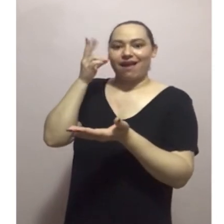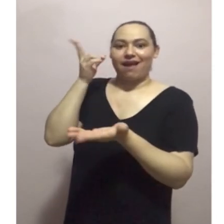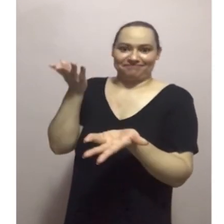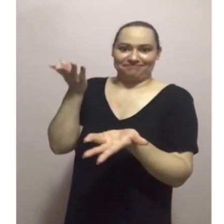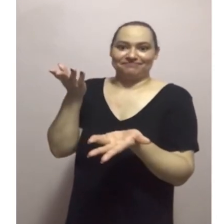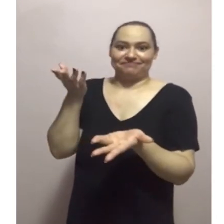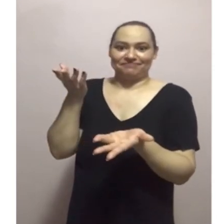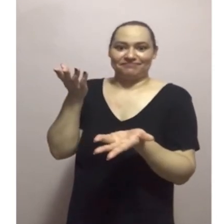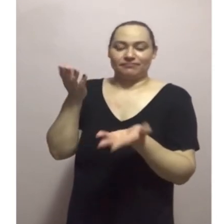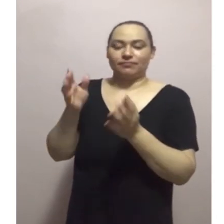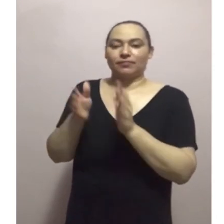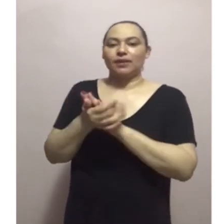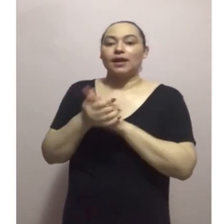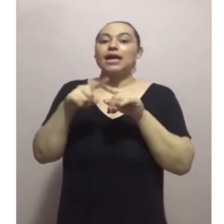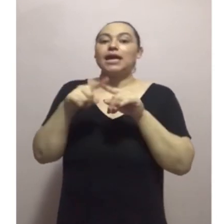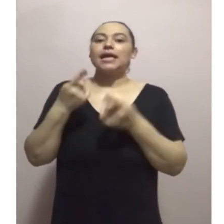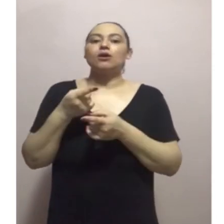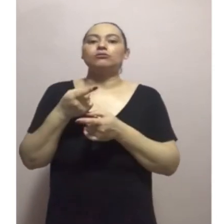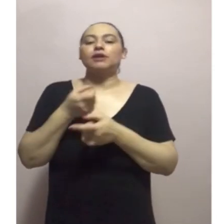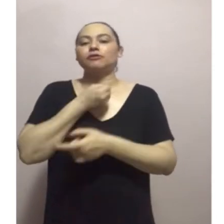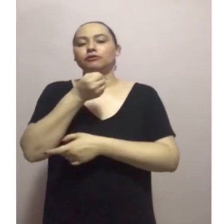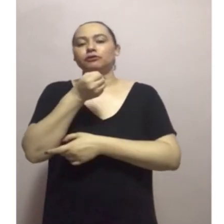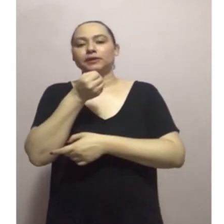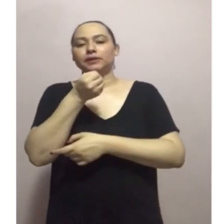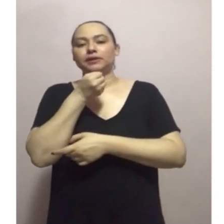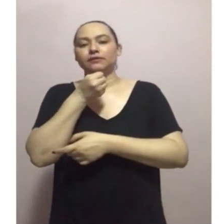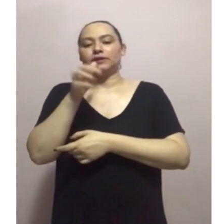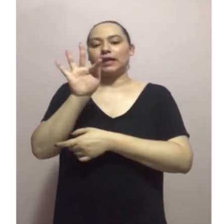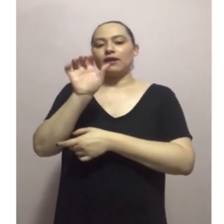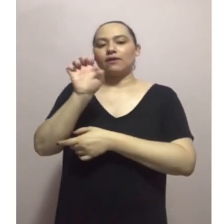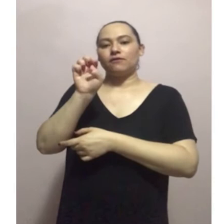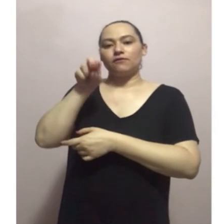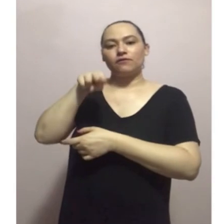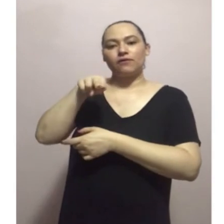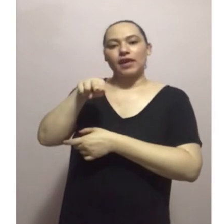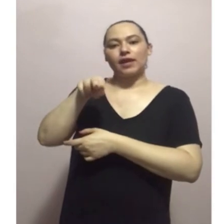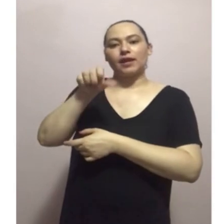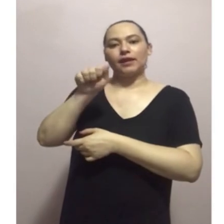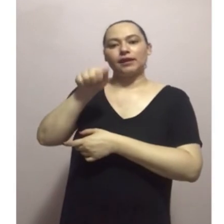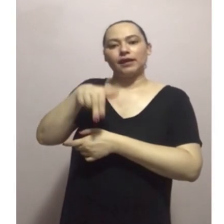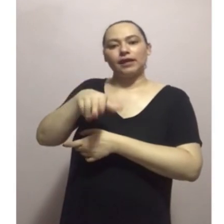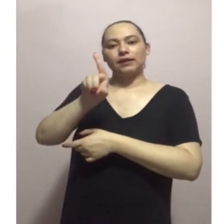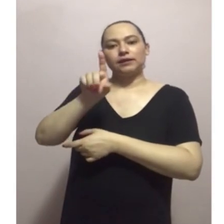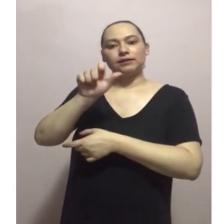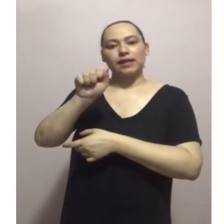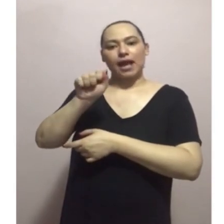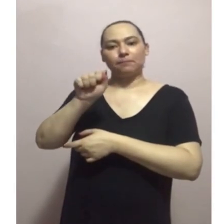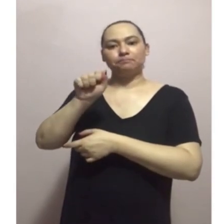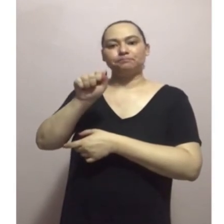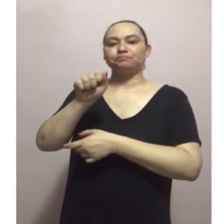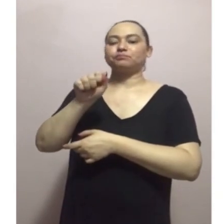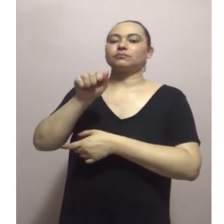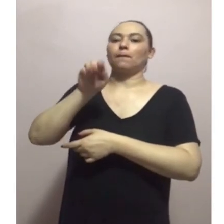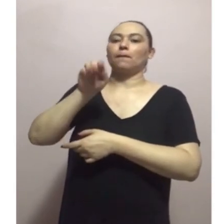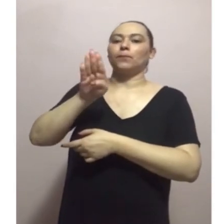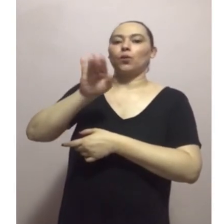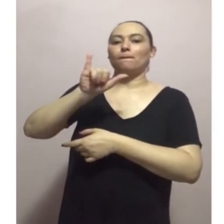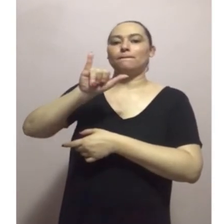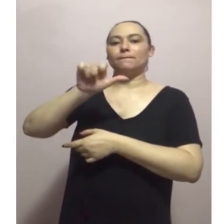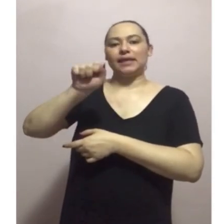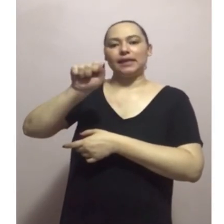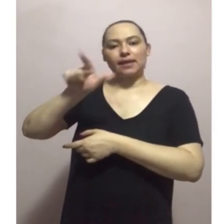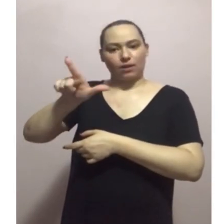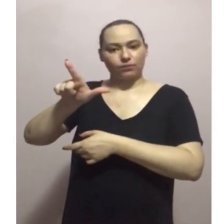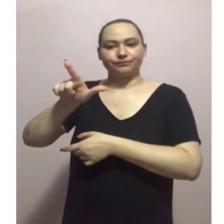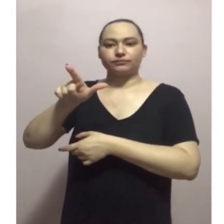E aí, assim, eu estava vendo uma entrevista da Fernanda Montenegro para o Bial, ela falando quando eles